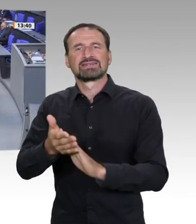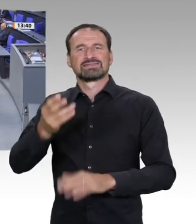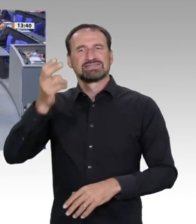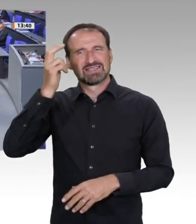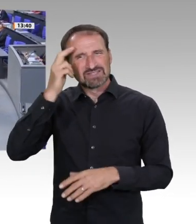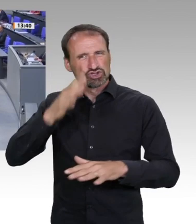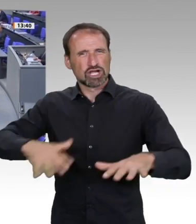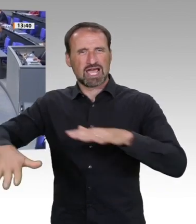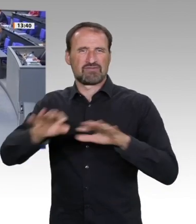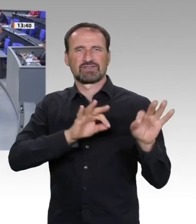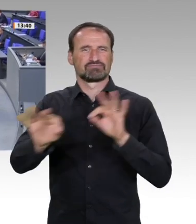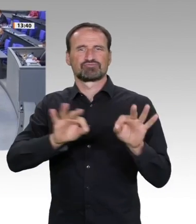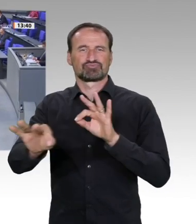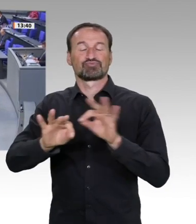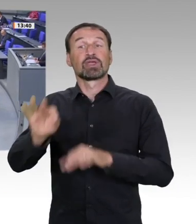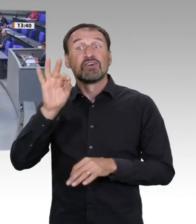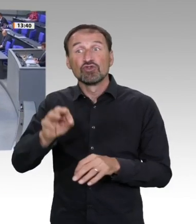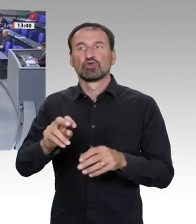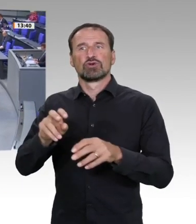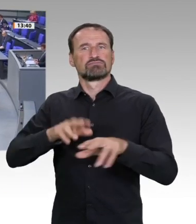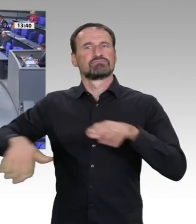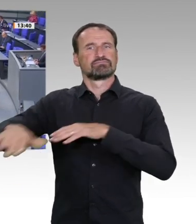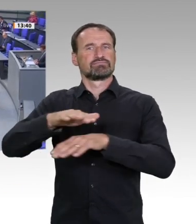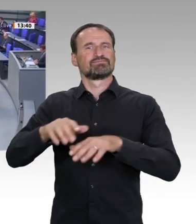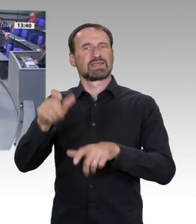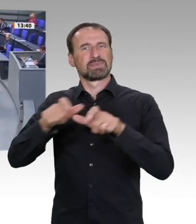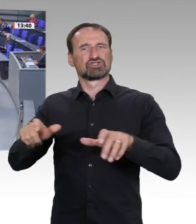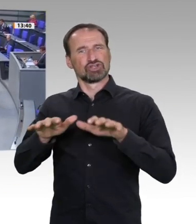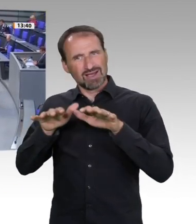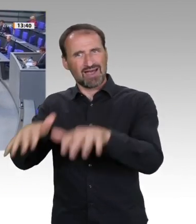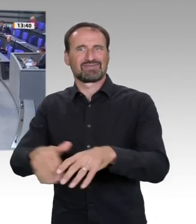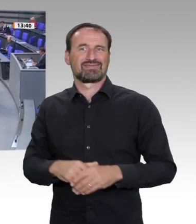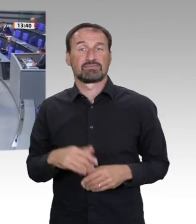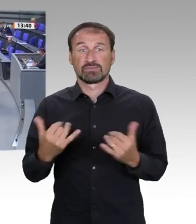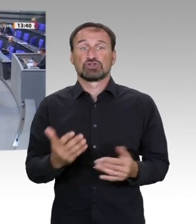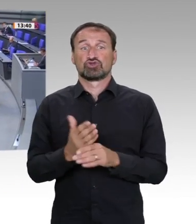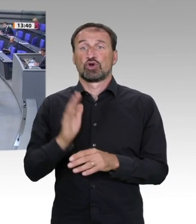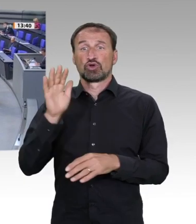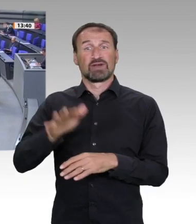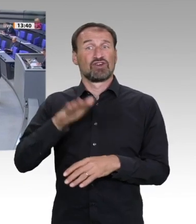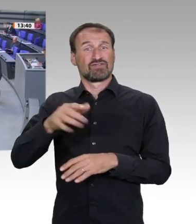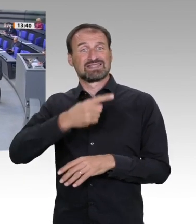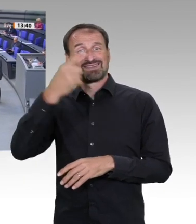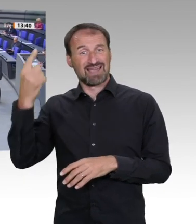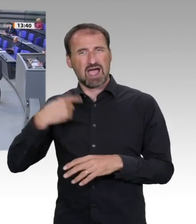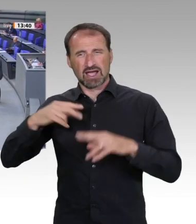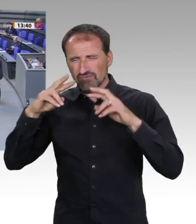Herr Präsident, meine Damen und Herren, unter dem Motto Nachhaltigkeit über Digitalisierung zu sprechen, entbehrt nicht einer gewissen